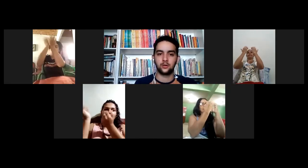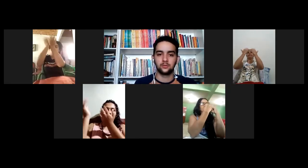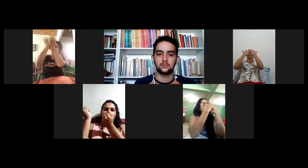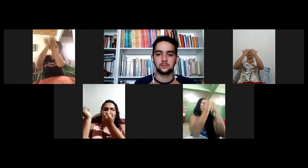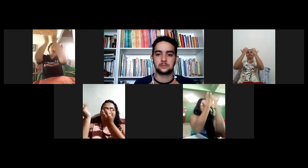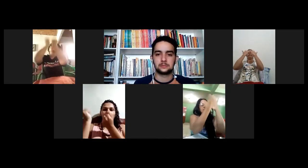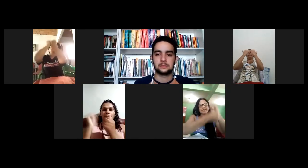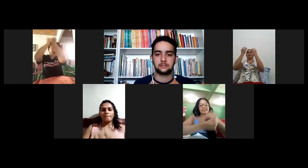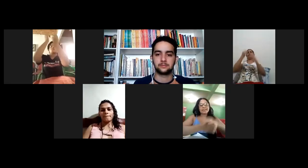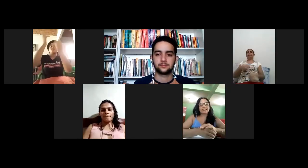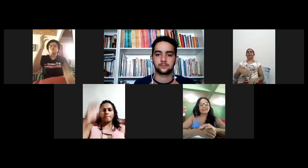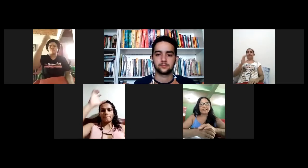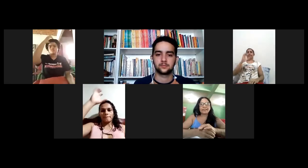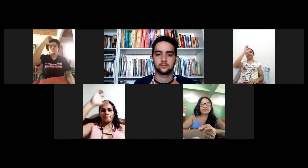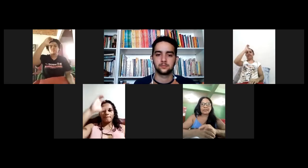católico,